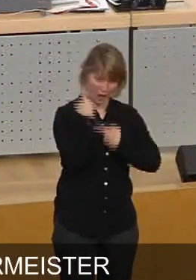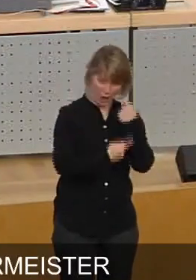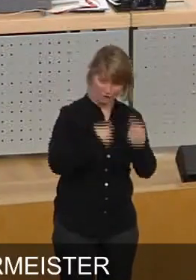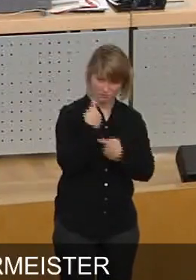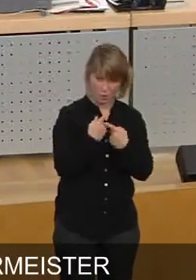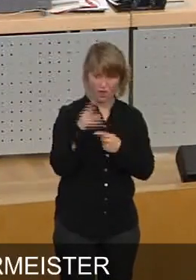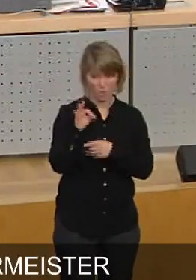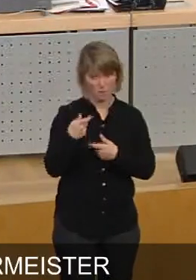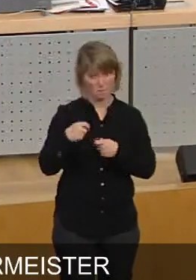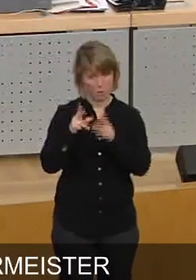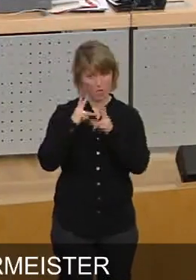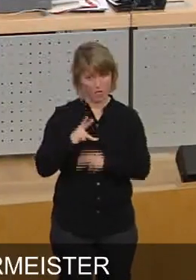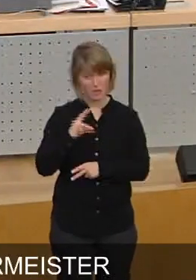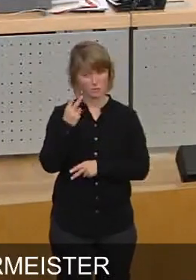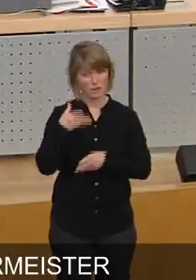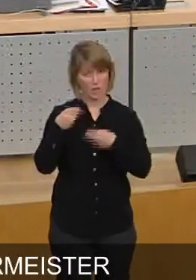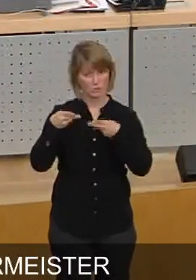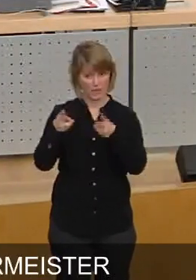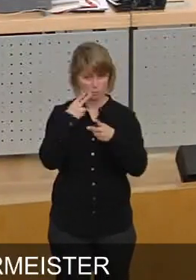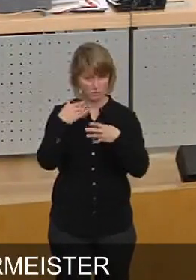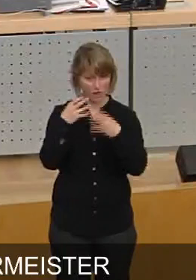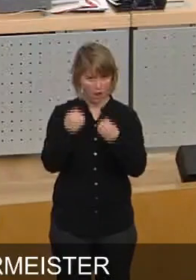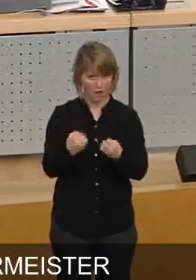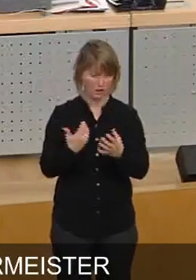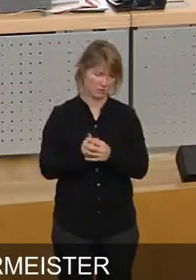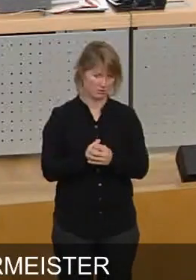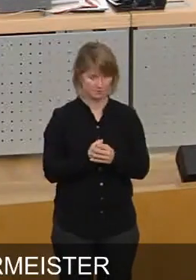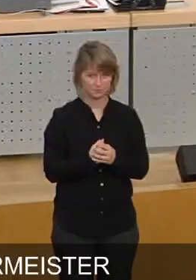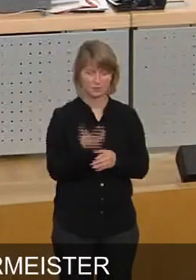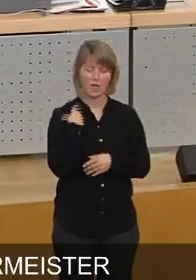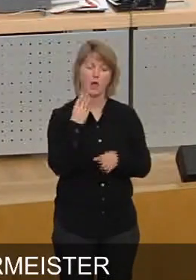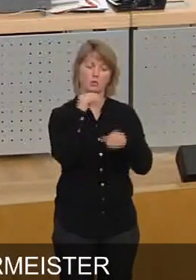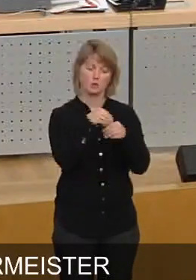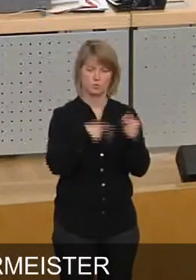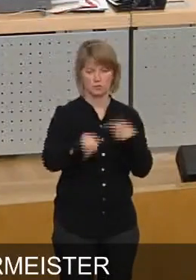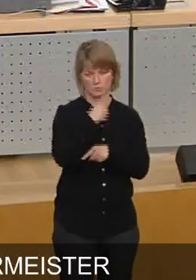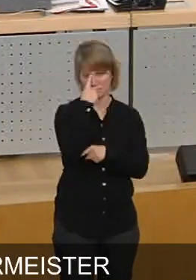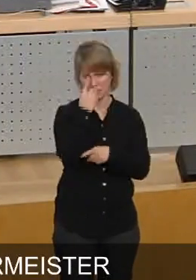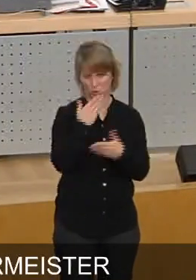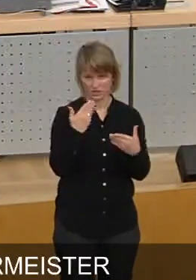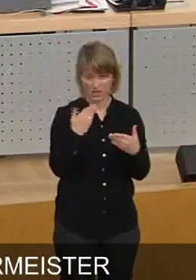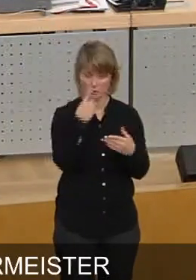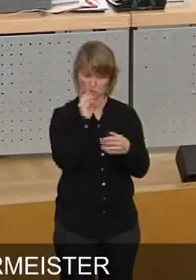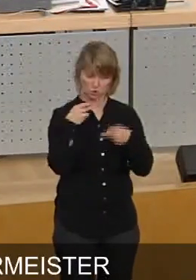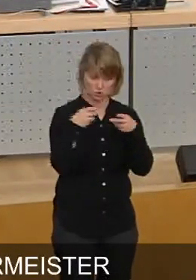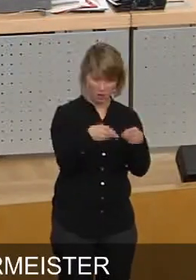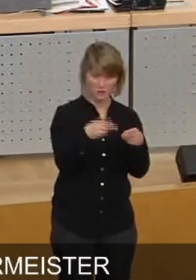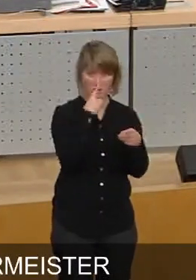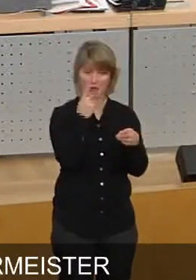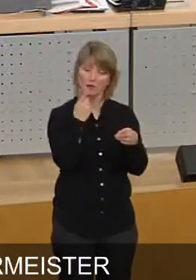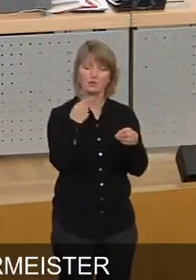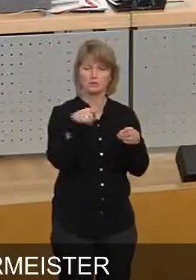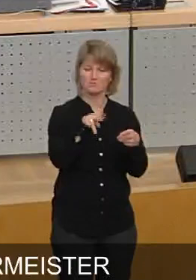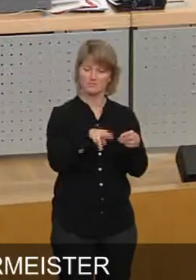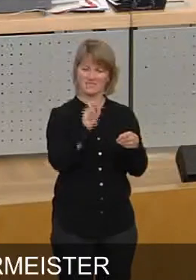soll. Das Innenministerium hat zwischenzeitlich per E-Mail darüber hinaus die Rechtsauffassung vertreten, dass bei straßenbegleitender Bebauung der zweite Rettungsweg